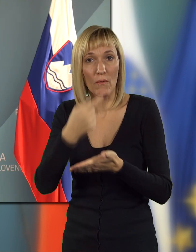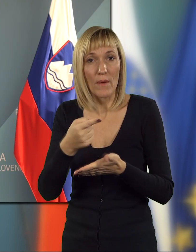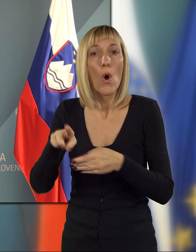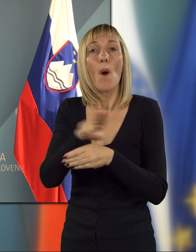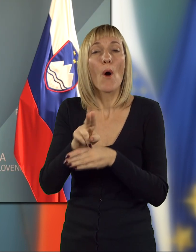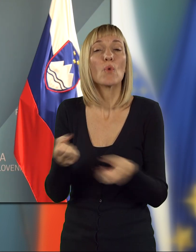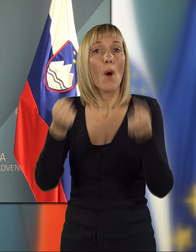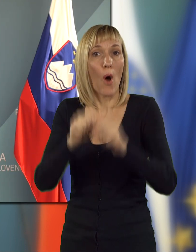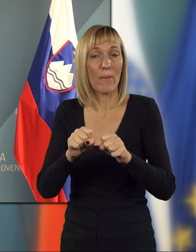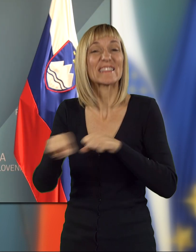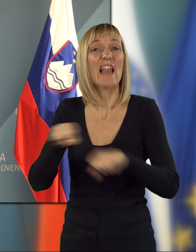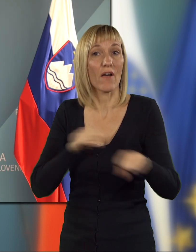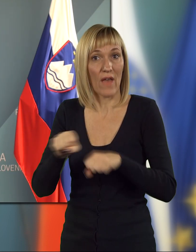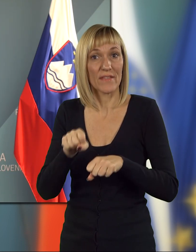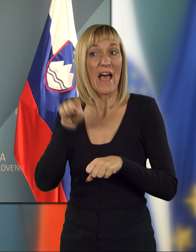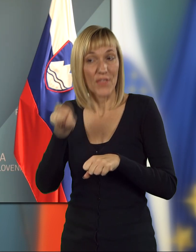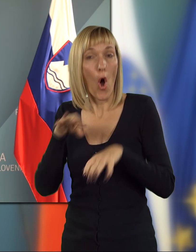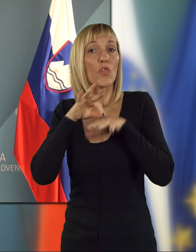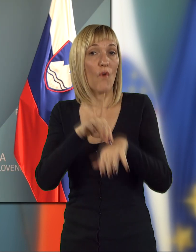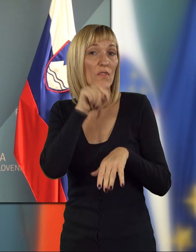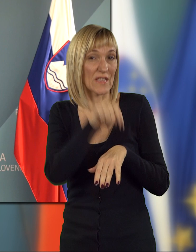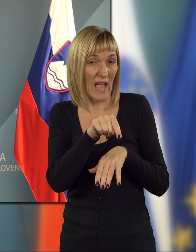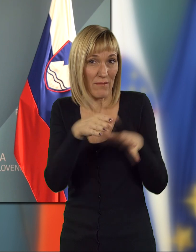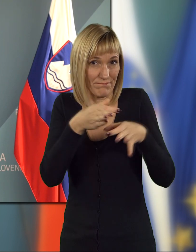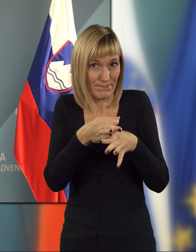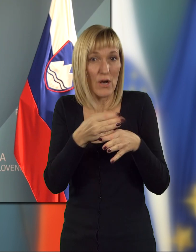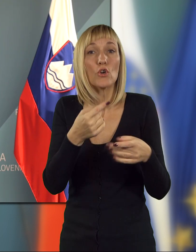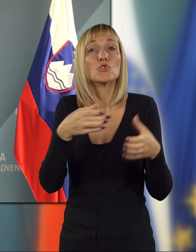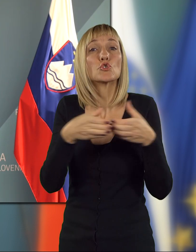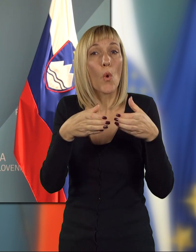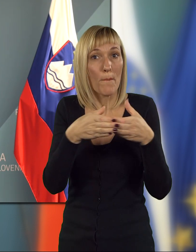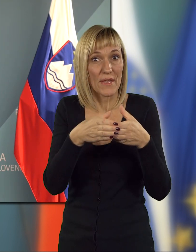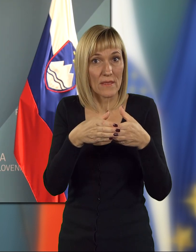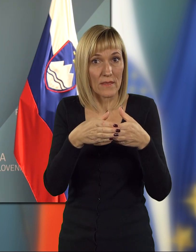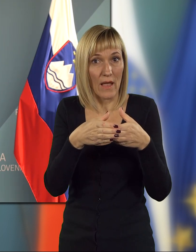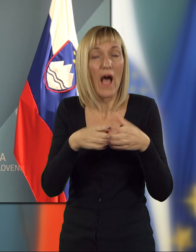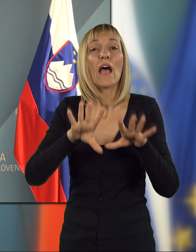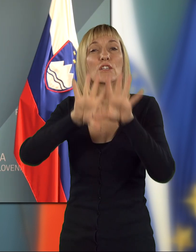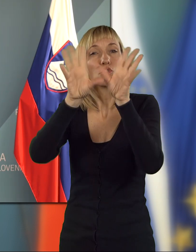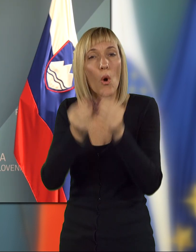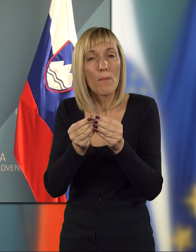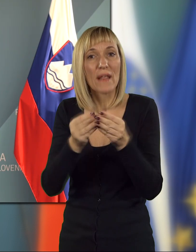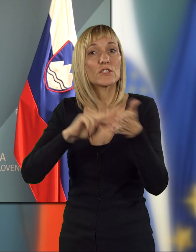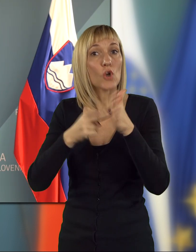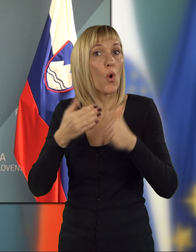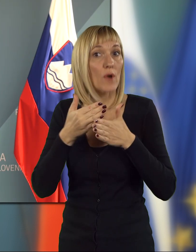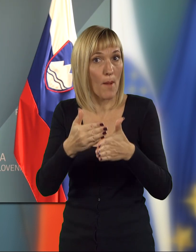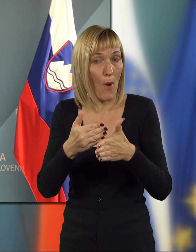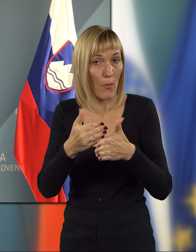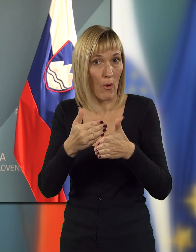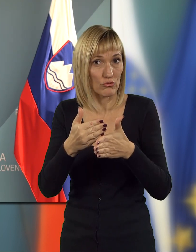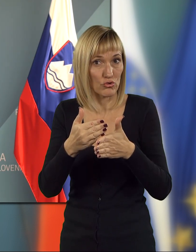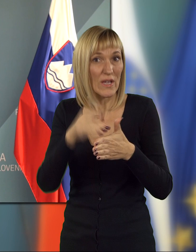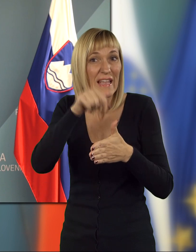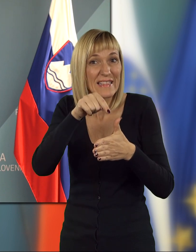polna pooblastila vlade, da vodi to pogajalsko skupino in seveda ob strokovni pomoči celotne ekipe, ki je